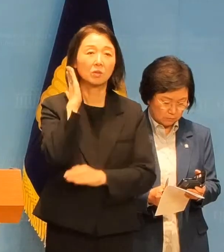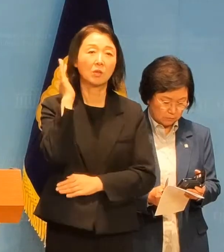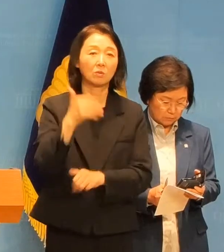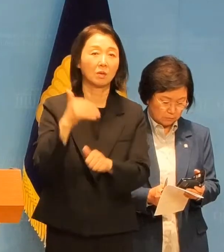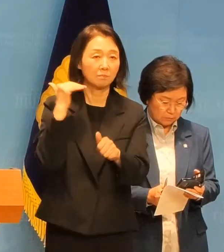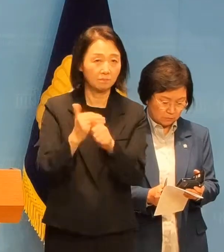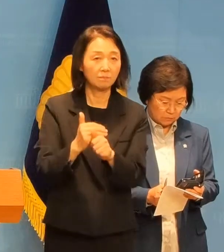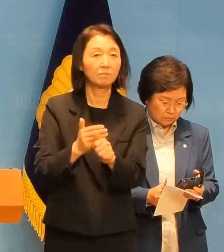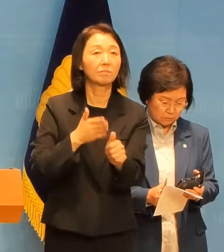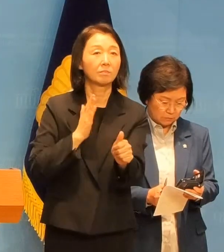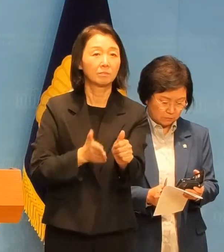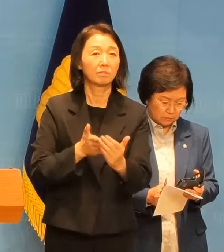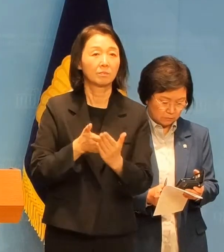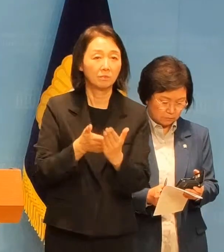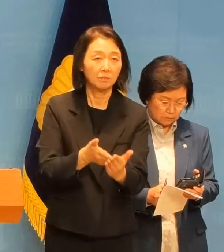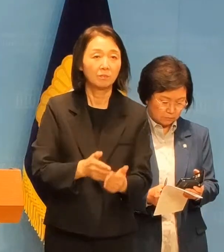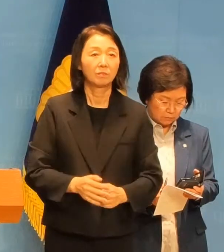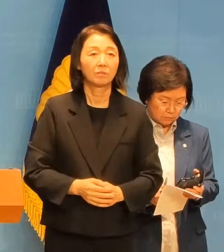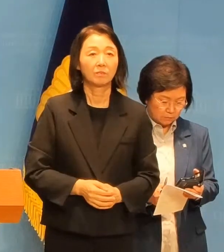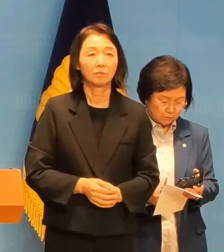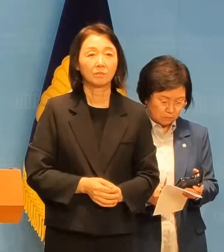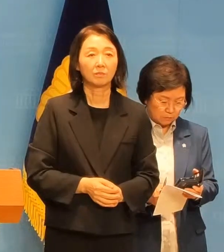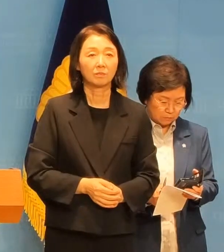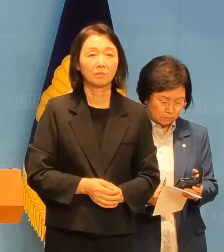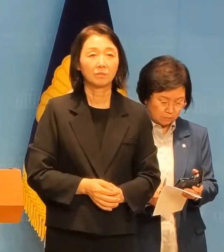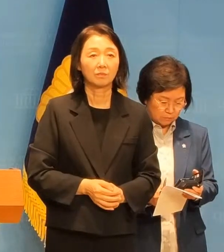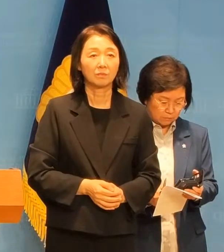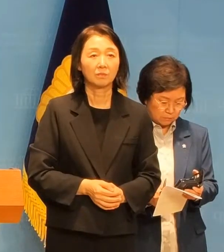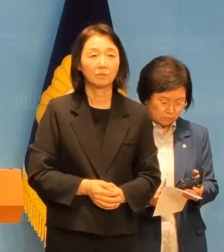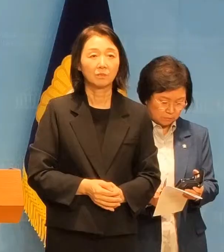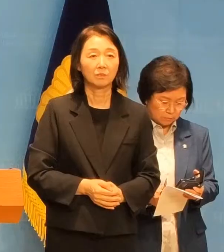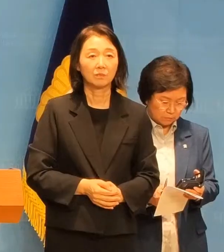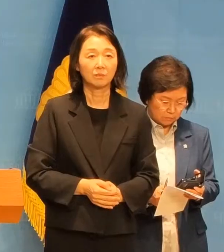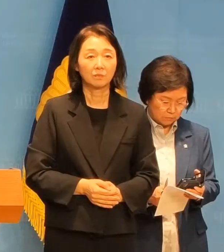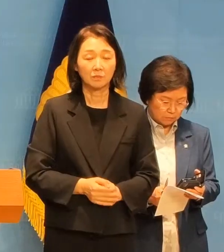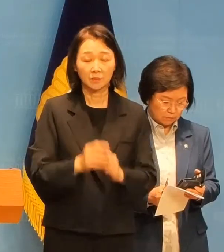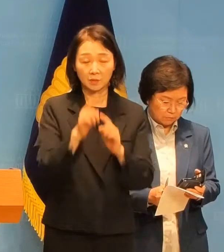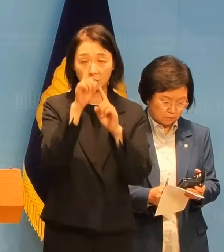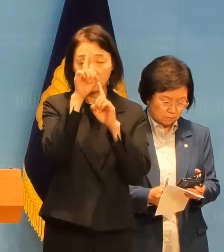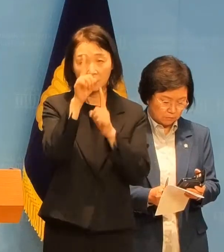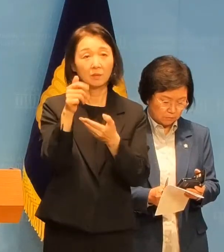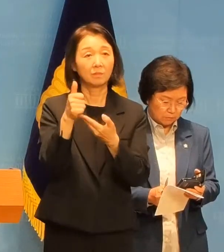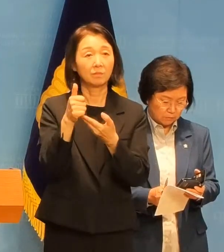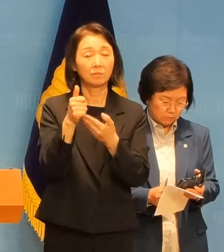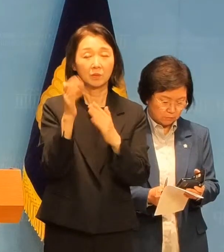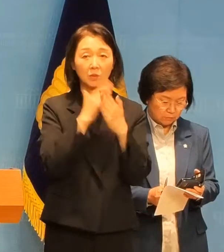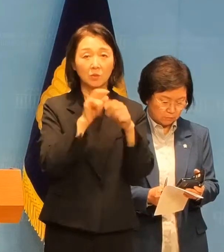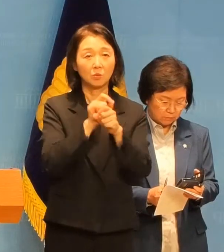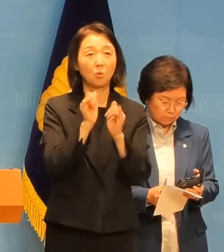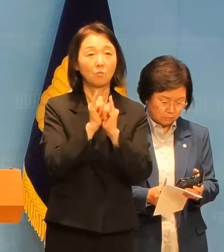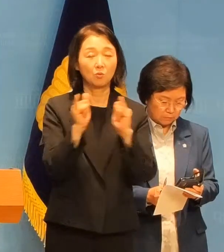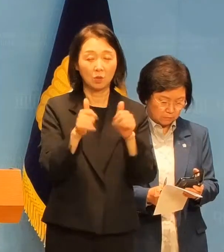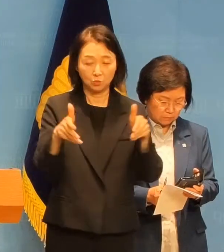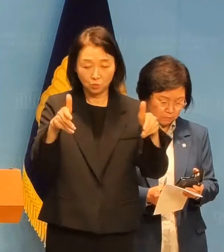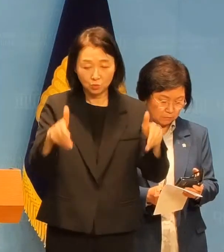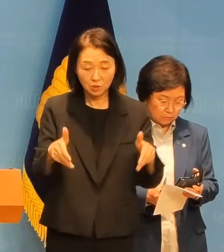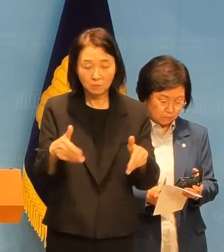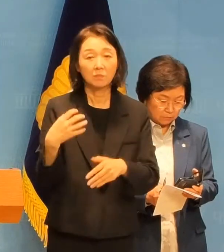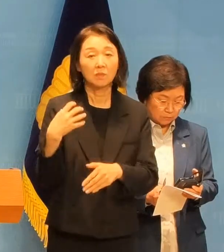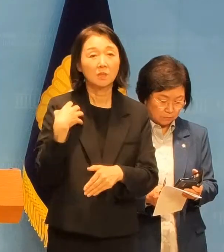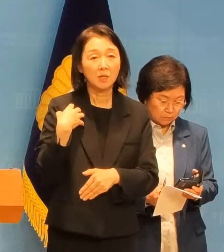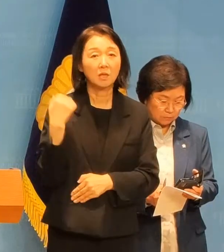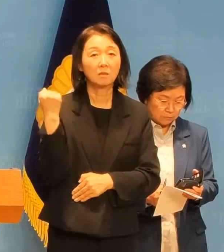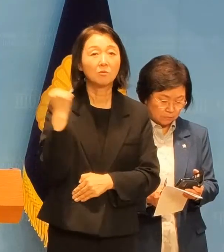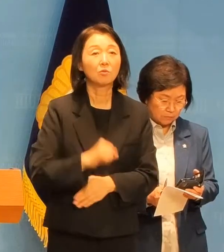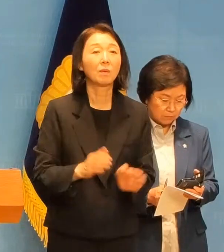주실 것을 강력히 요청드립니다. 이미 이진숙 위원장은 공무원 중립 의무 위반,